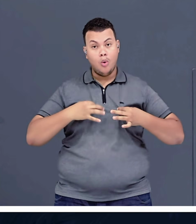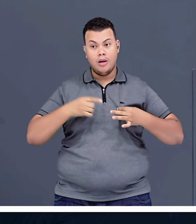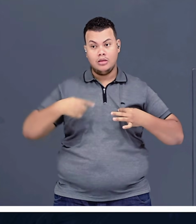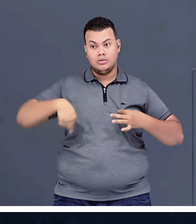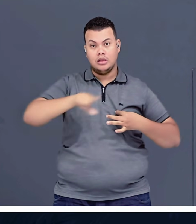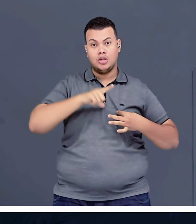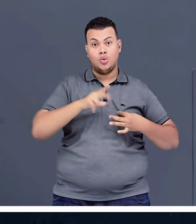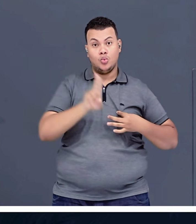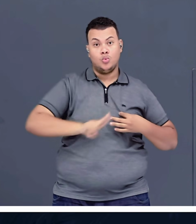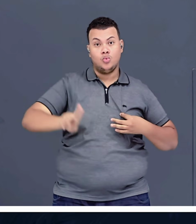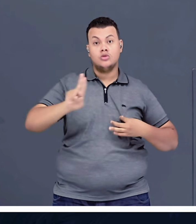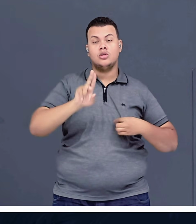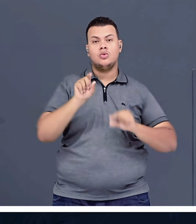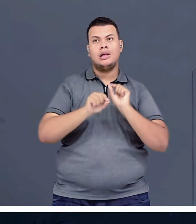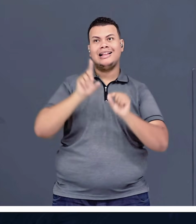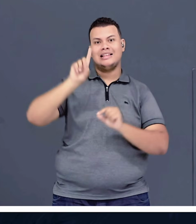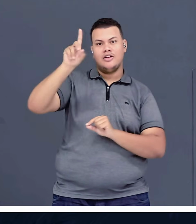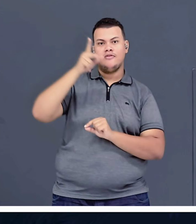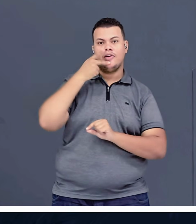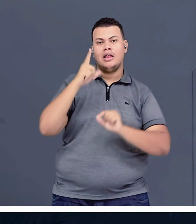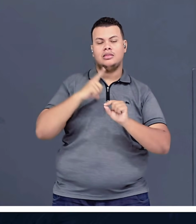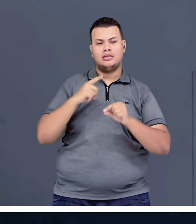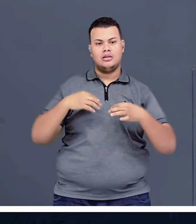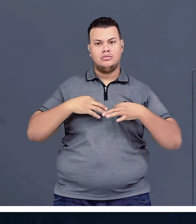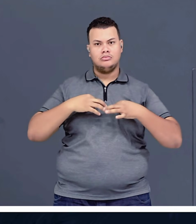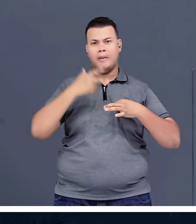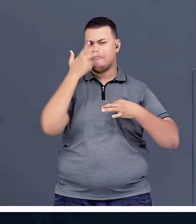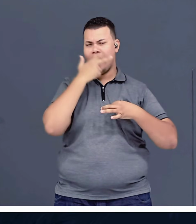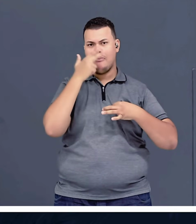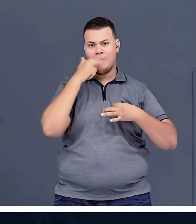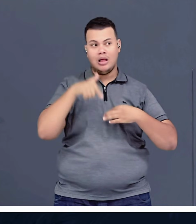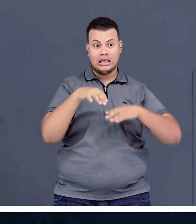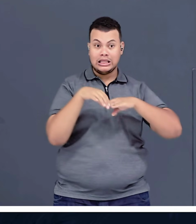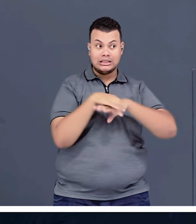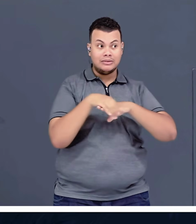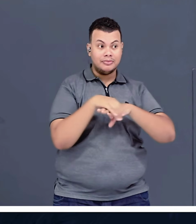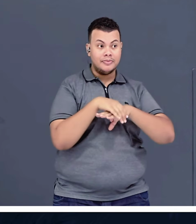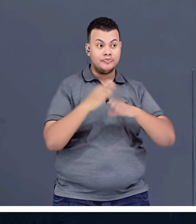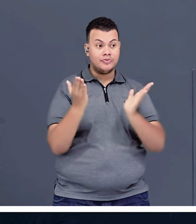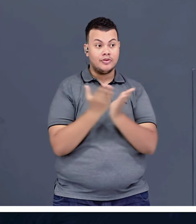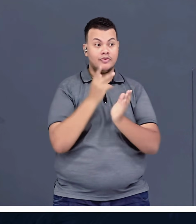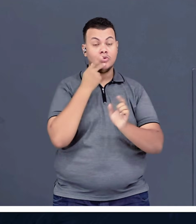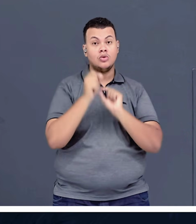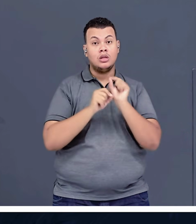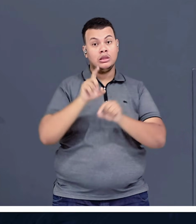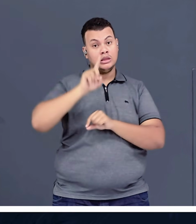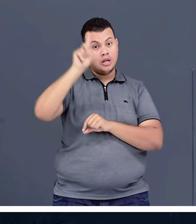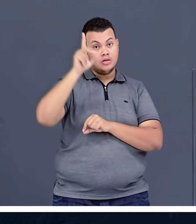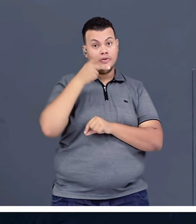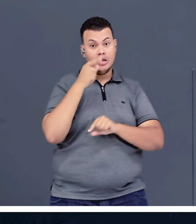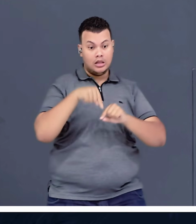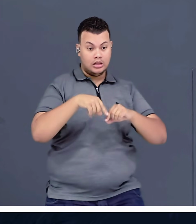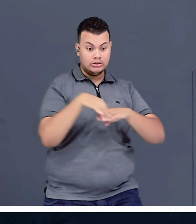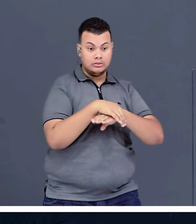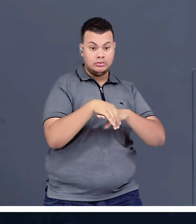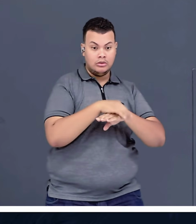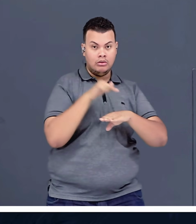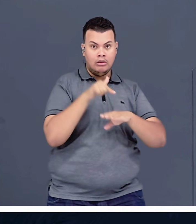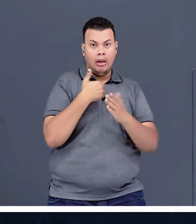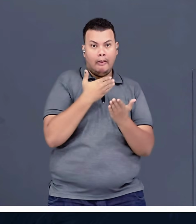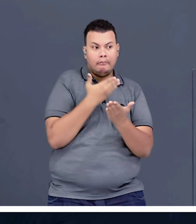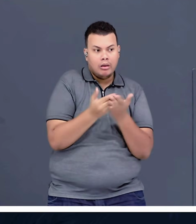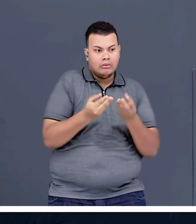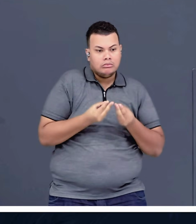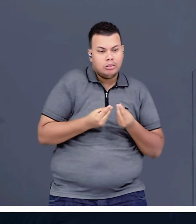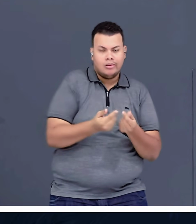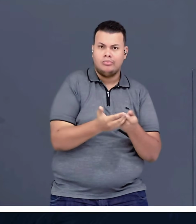eles usavam, Deus fez com que isso sustentasse durante esse tempo. O calçado, a palavra diz que Deus fez com que o calçado não se